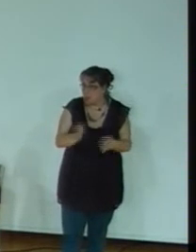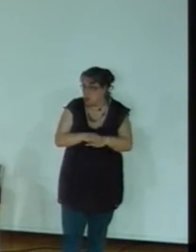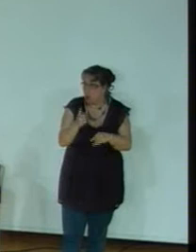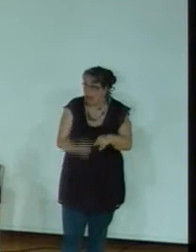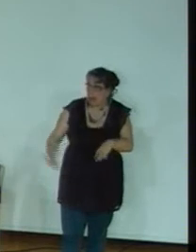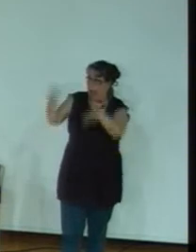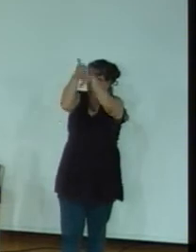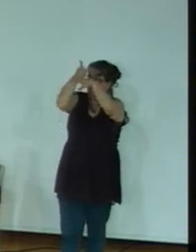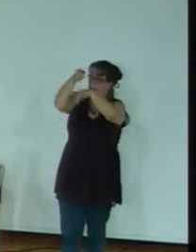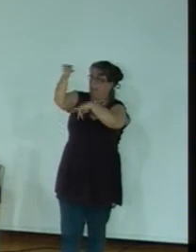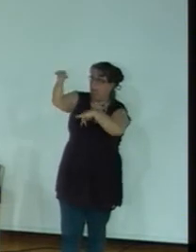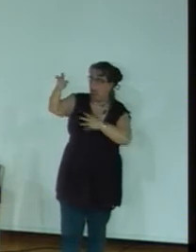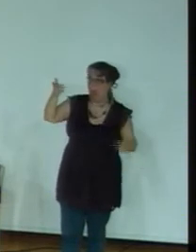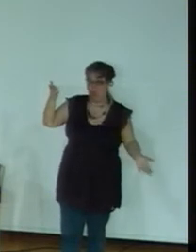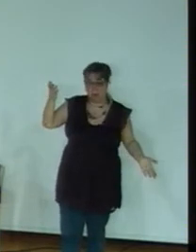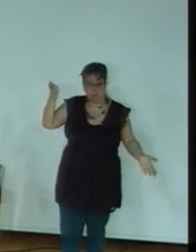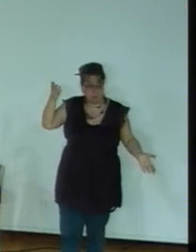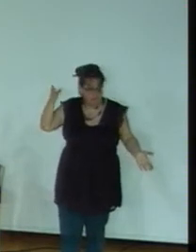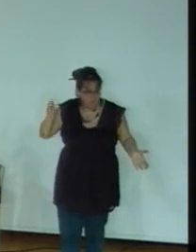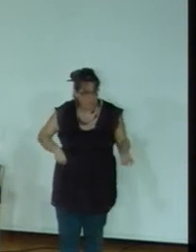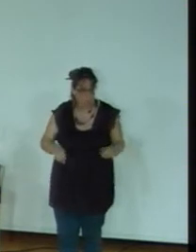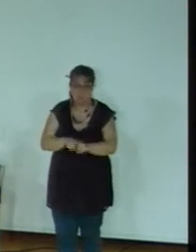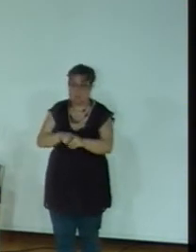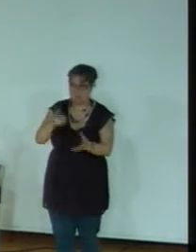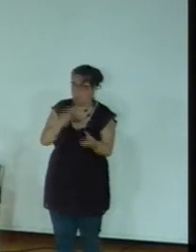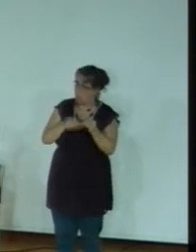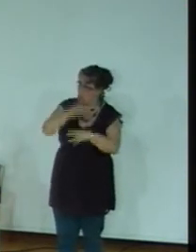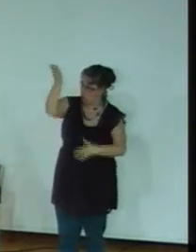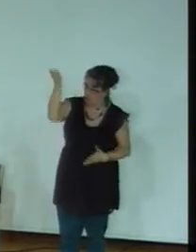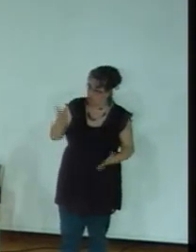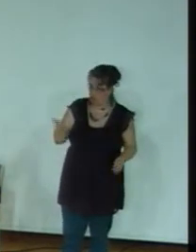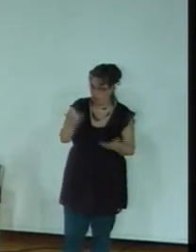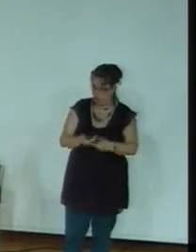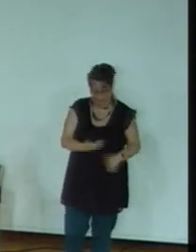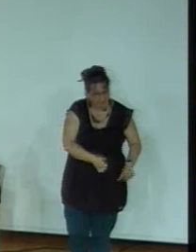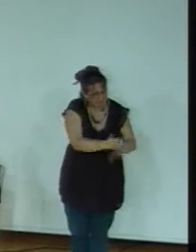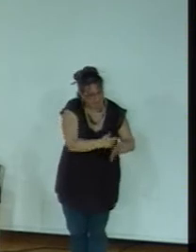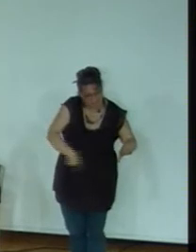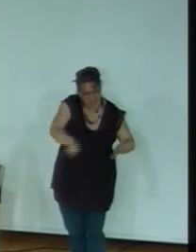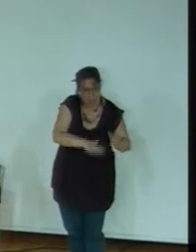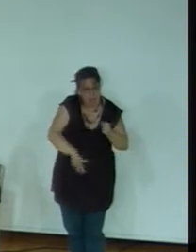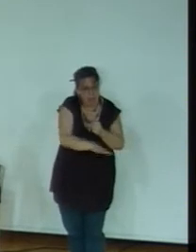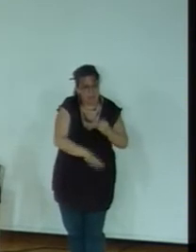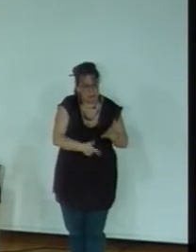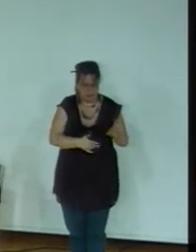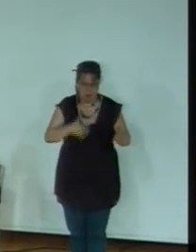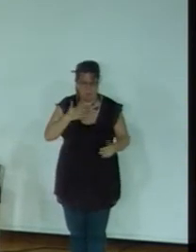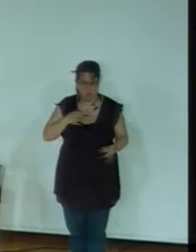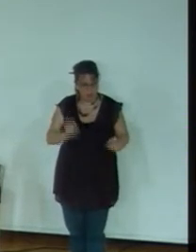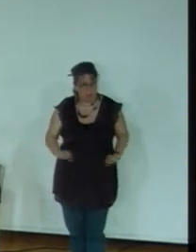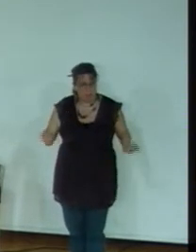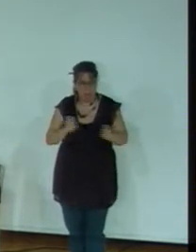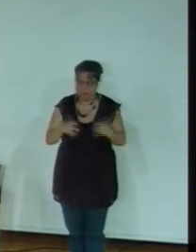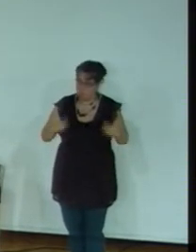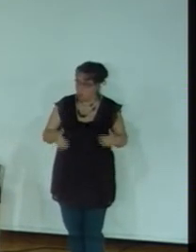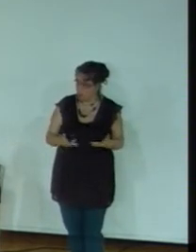au sommet, qui, eux, ont des avantages matériels considérables que n'a pas l'élu de base et qui devraient avoir des